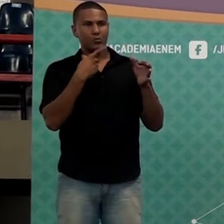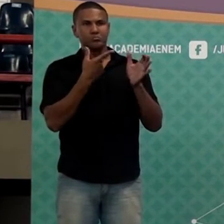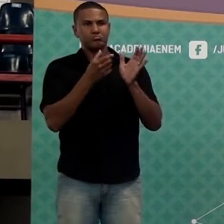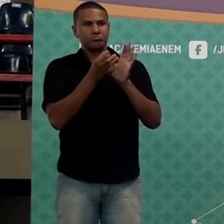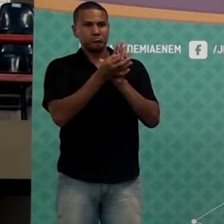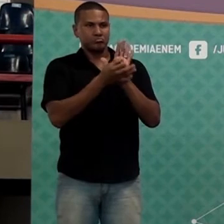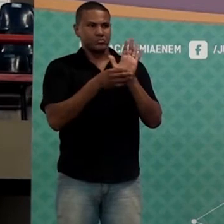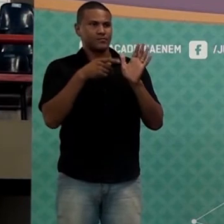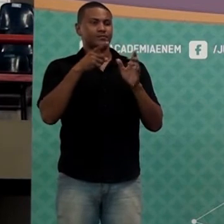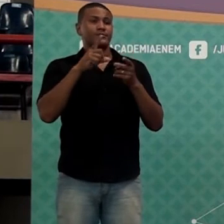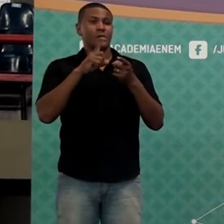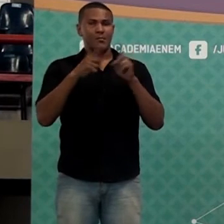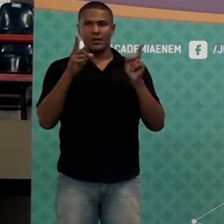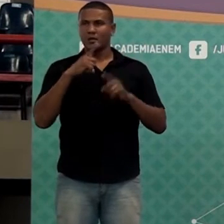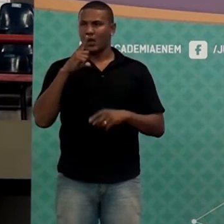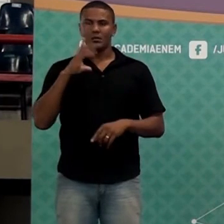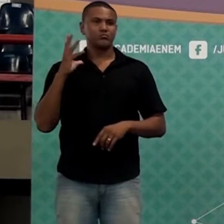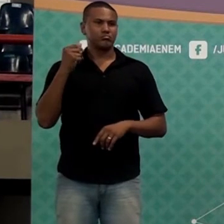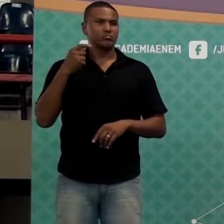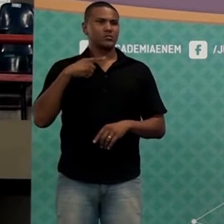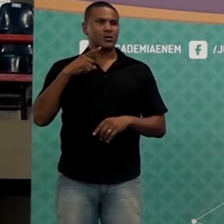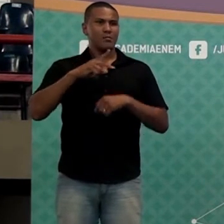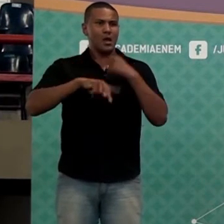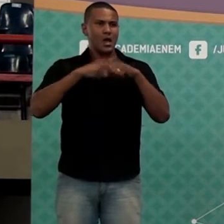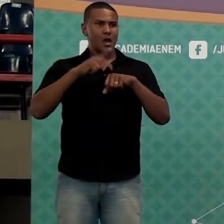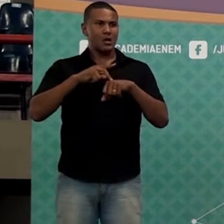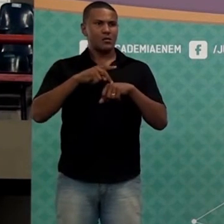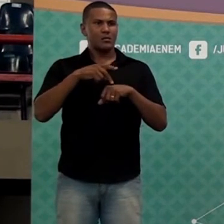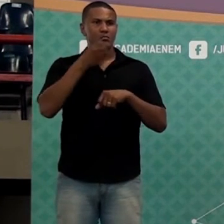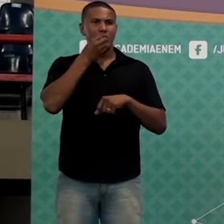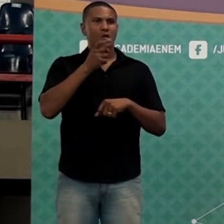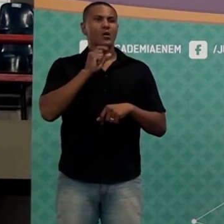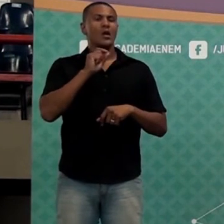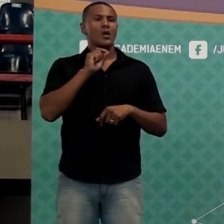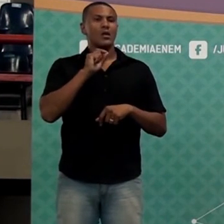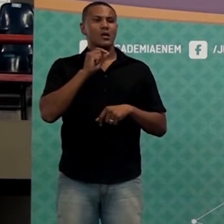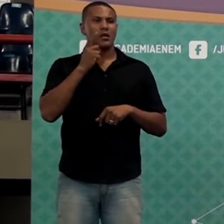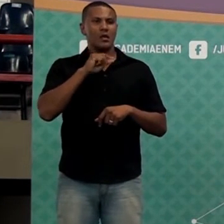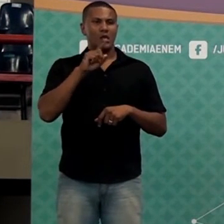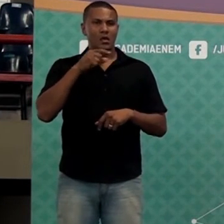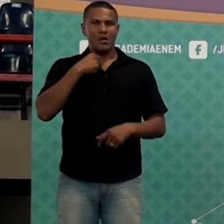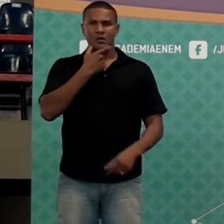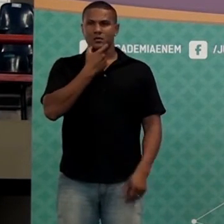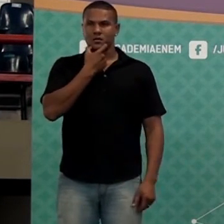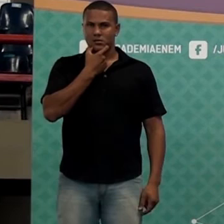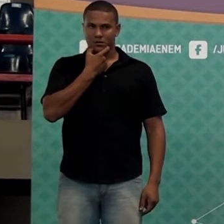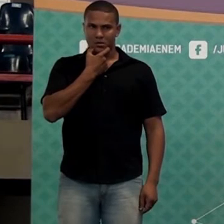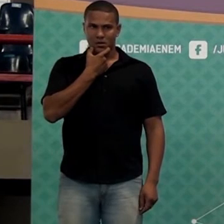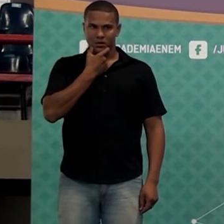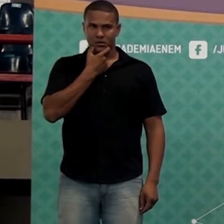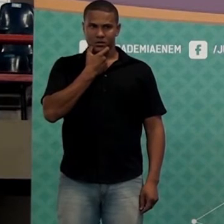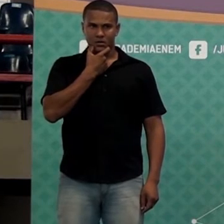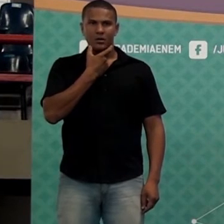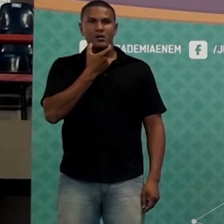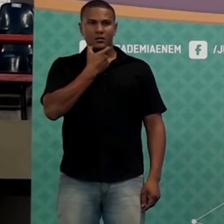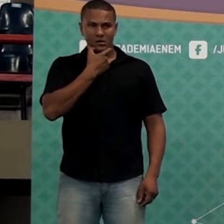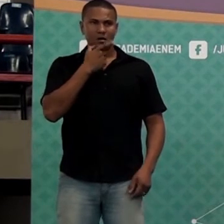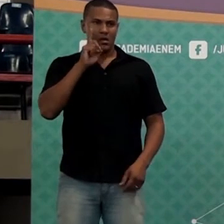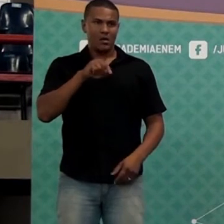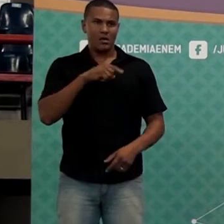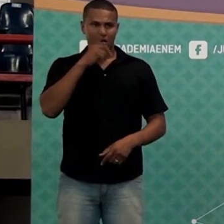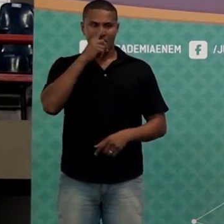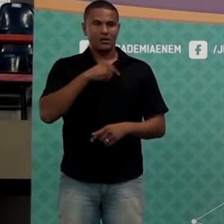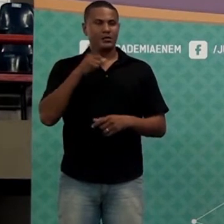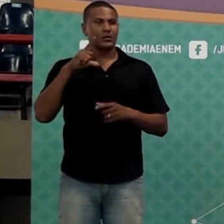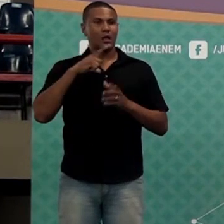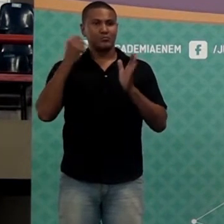extinto. Mas nós temos um país muito influente que ainda mantém isso. Quem é a Inglaterra? A Inglaterra. A Inglaterra é a imagem da